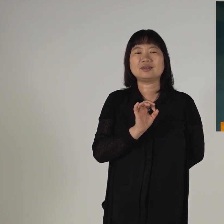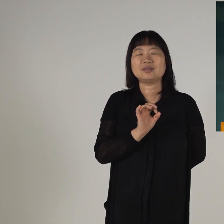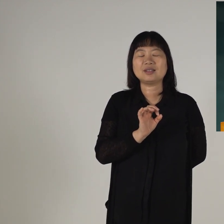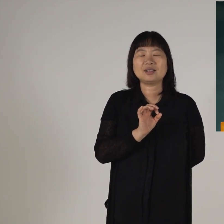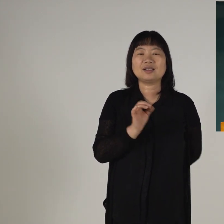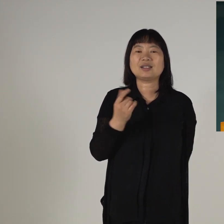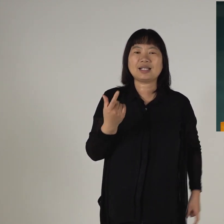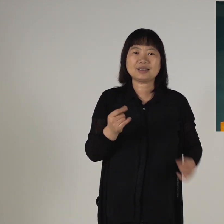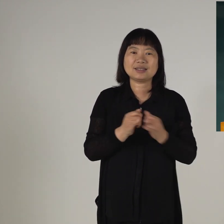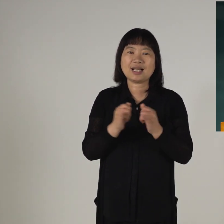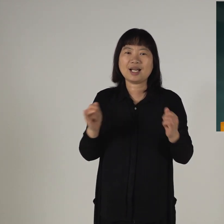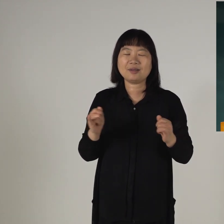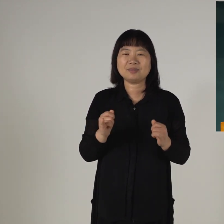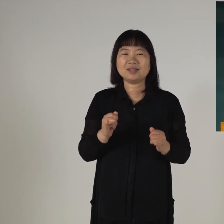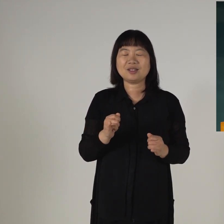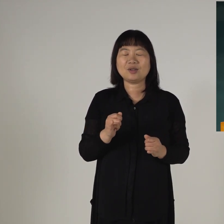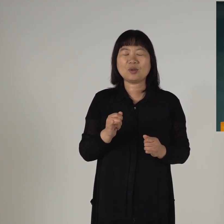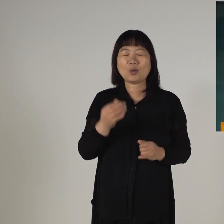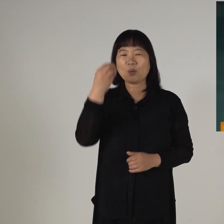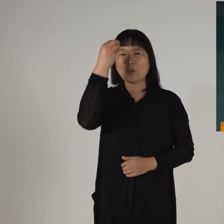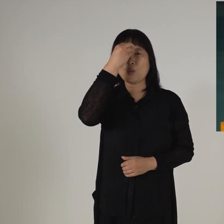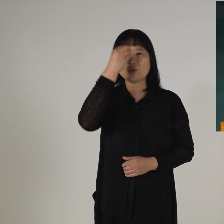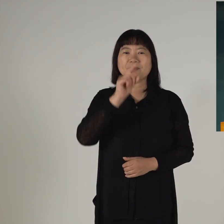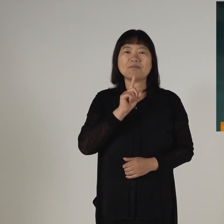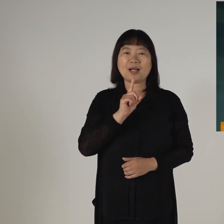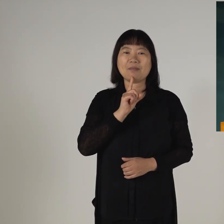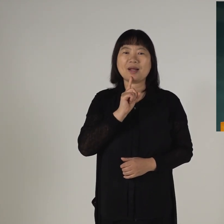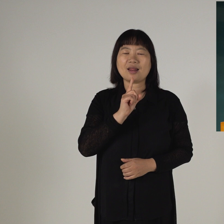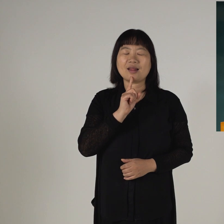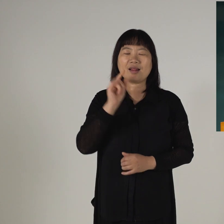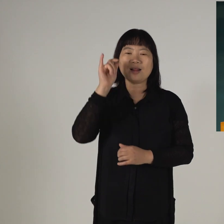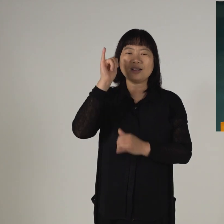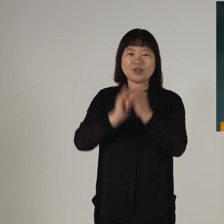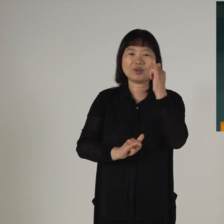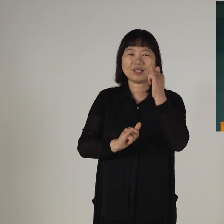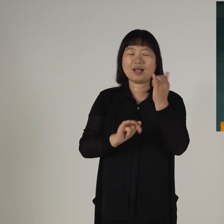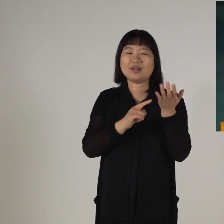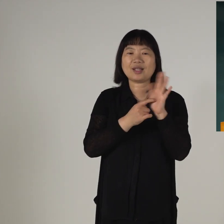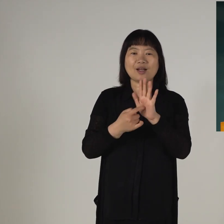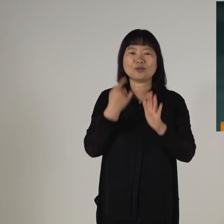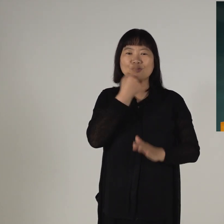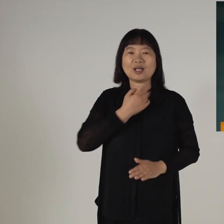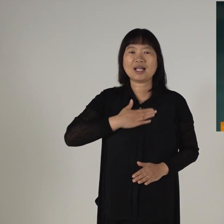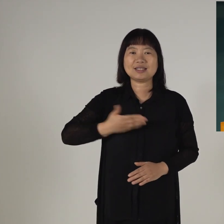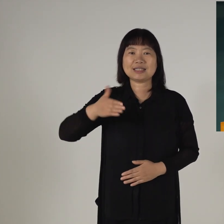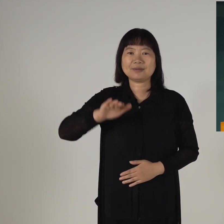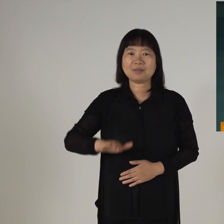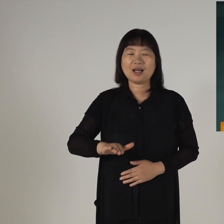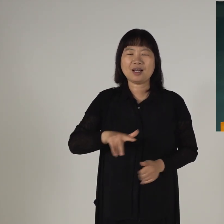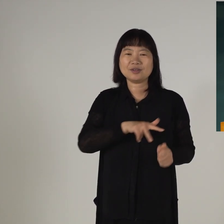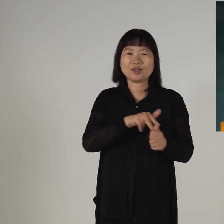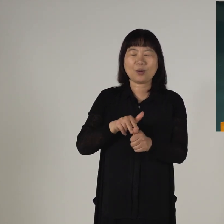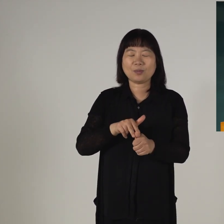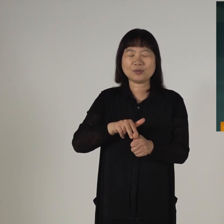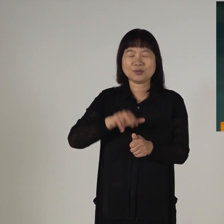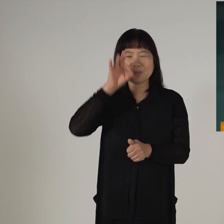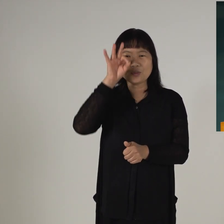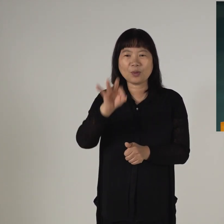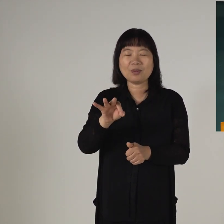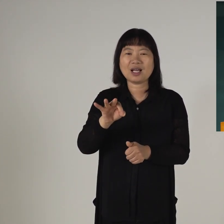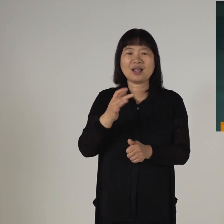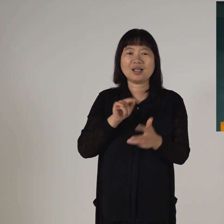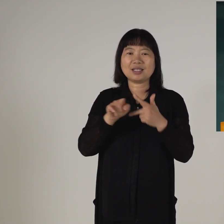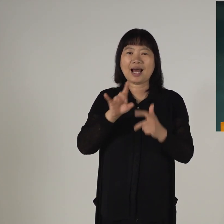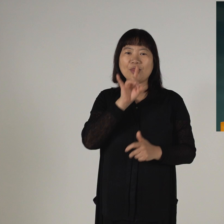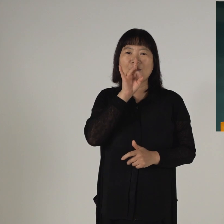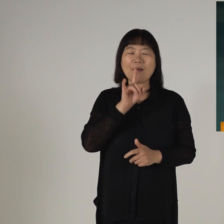어록만 남긴 줄 아시는데 그 흔적과 자료들을 찾아 들어가 보면 이해 안 되는 얘기들을 많이 했어요. 세네카